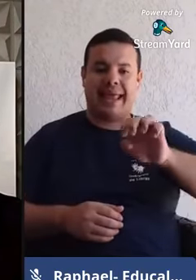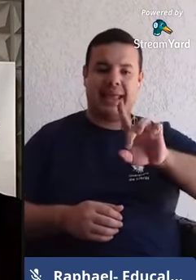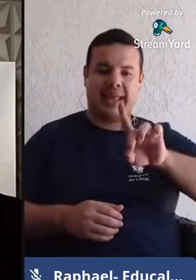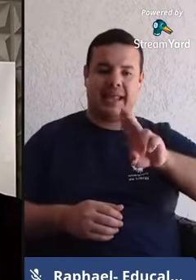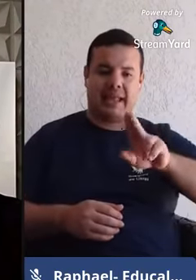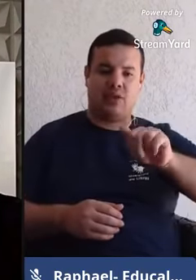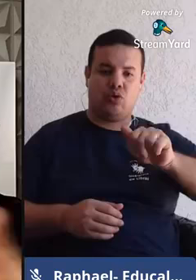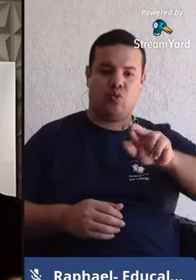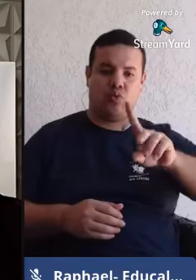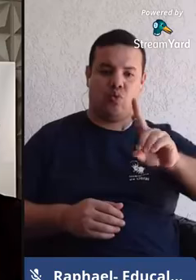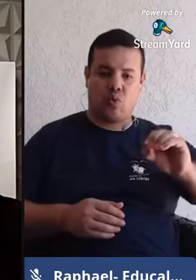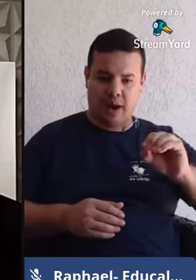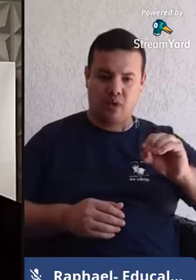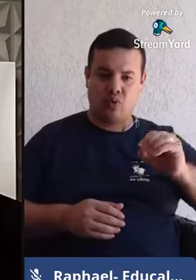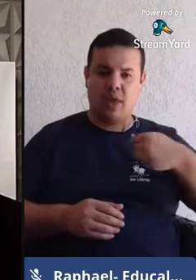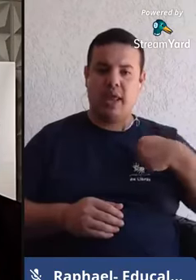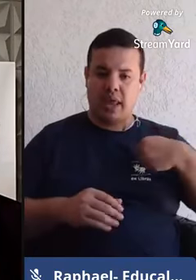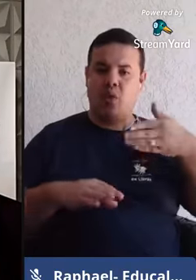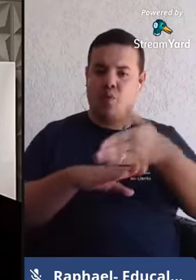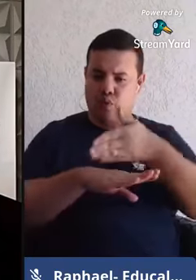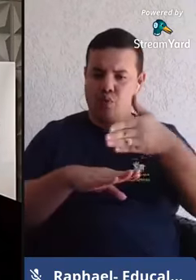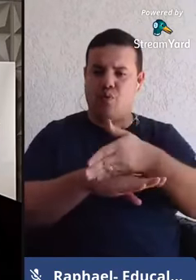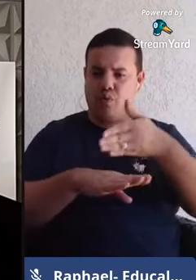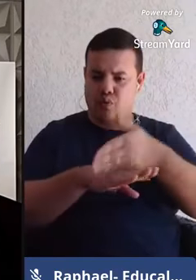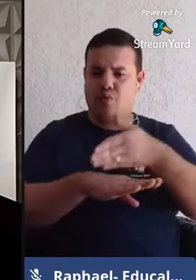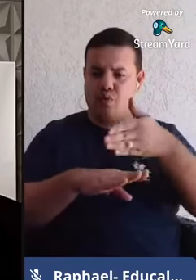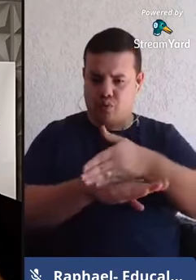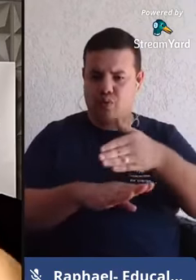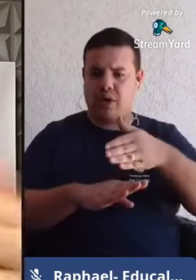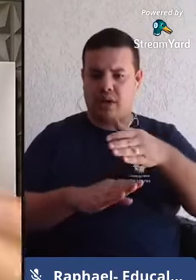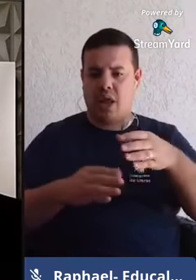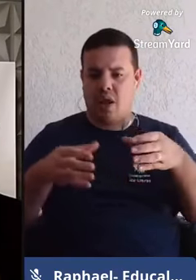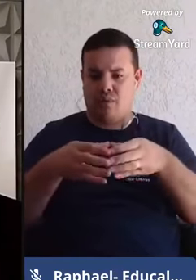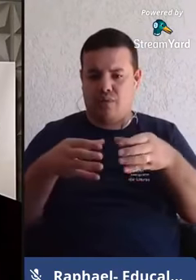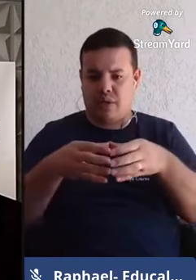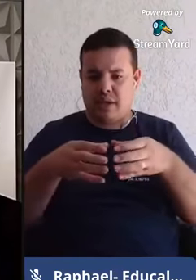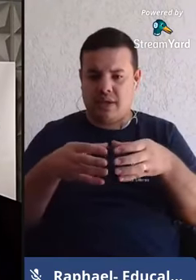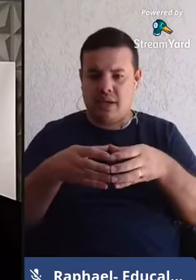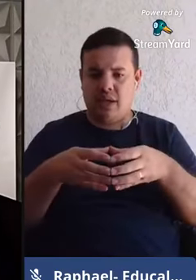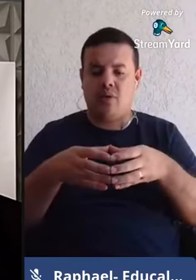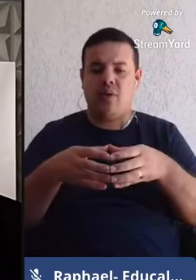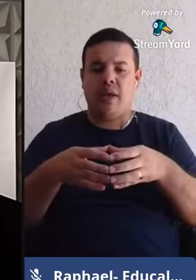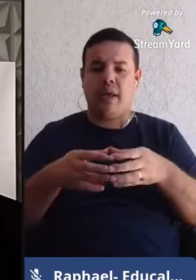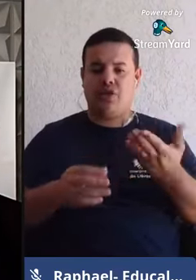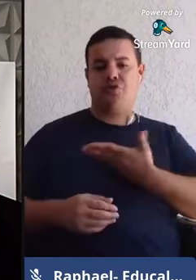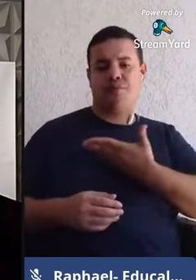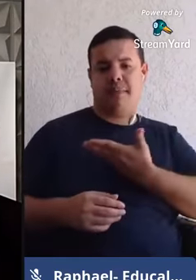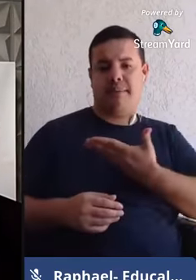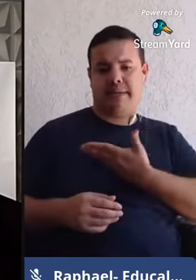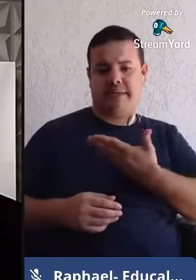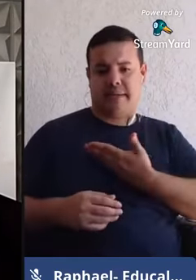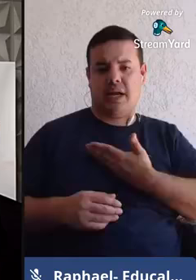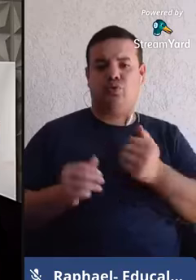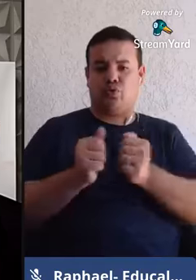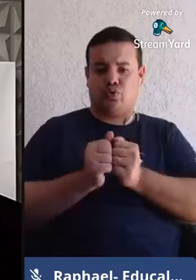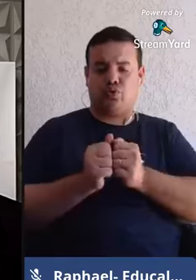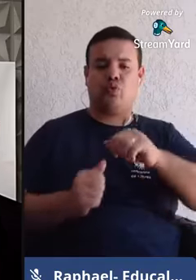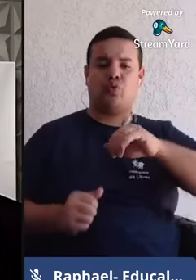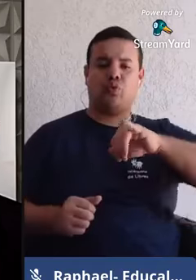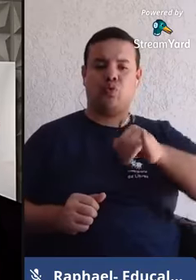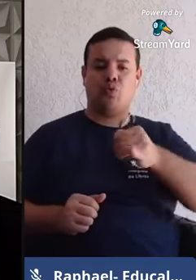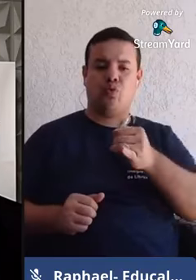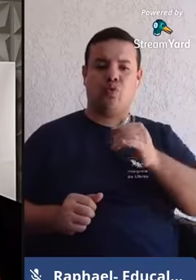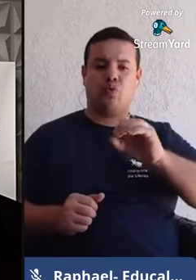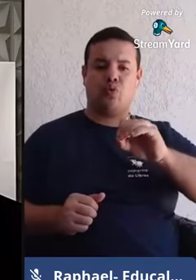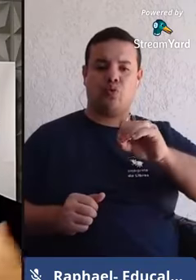na Fundação Selma sempre levando revista, fiz uma grande amizade com ele, e ele tinha uma grande amizade também com o José Roberto Sevieri do